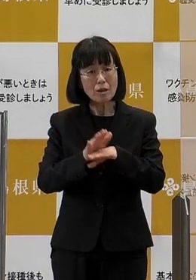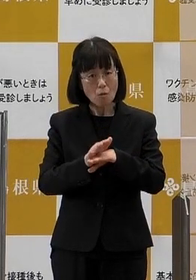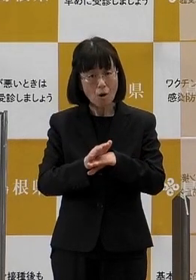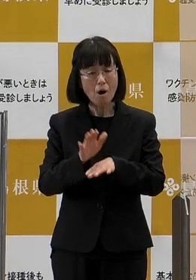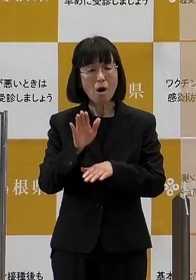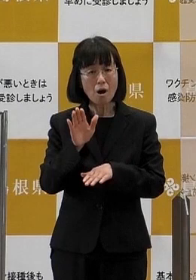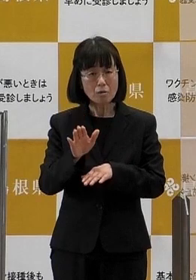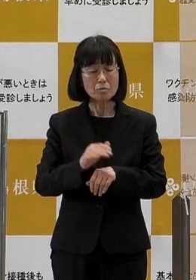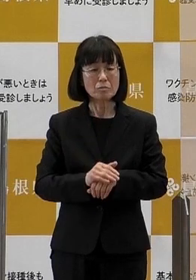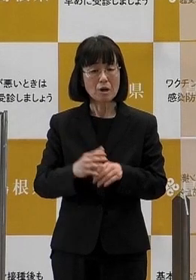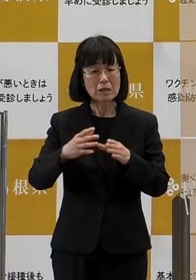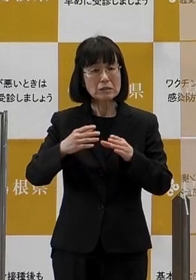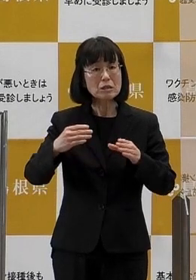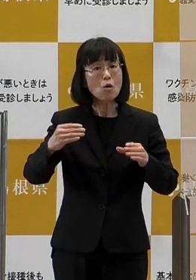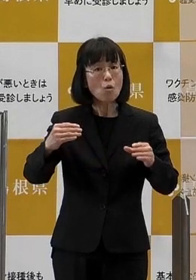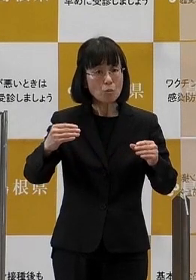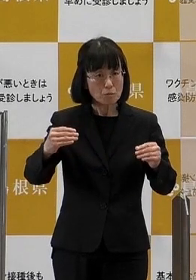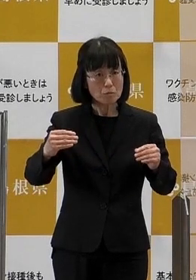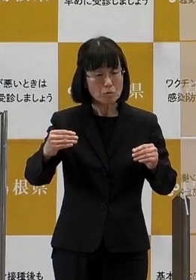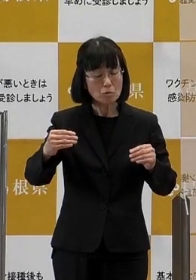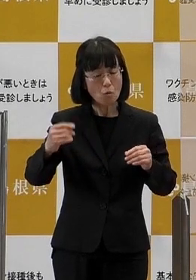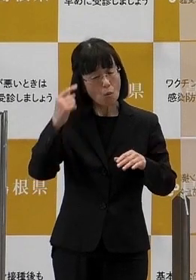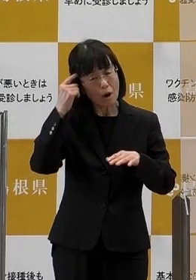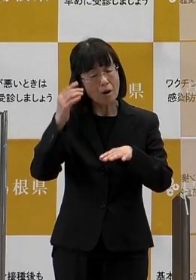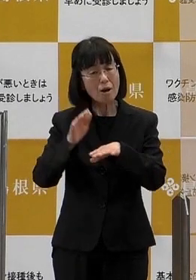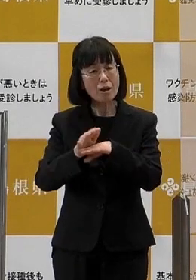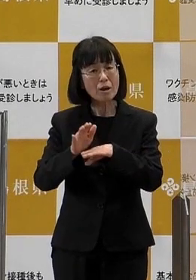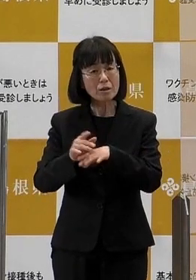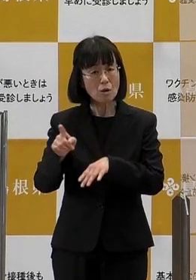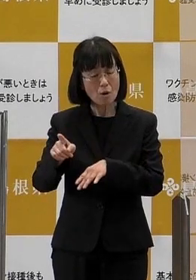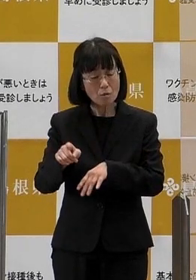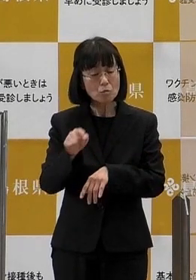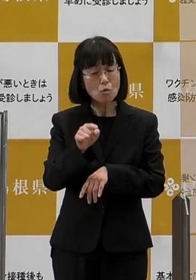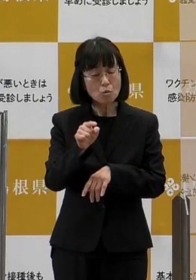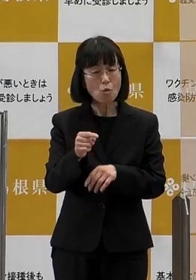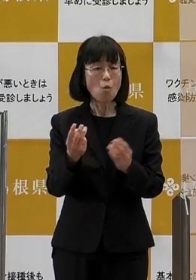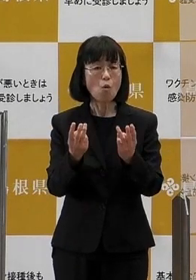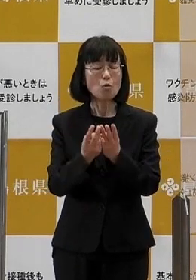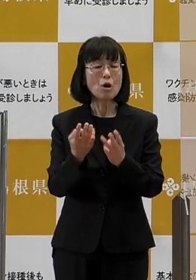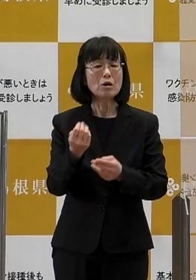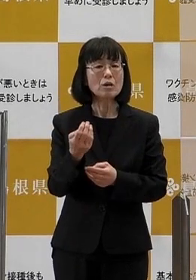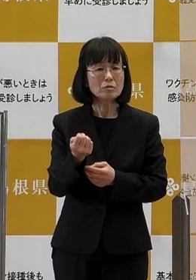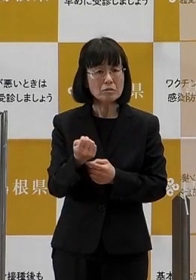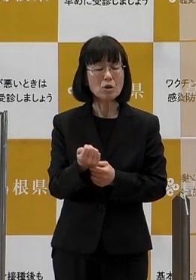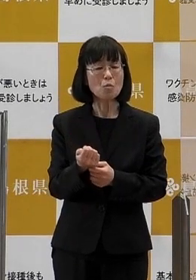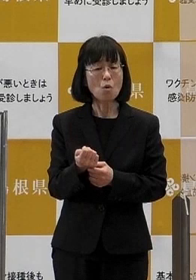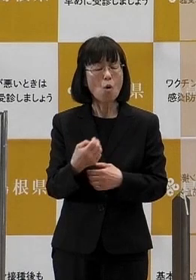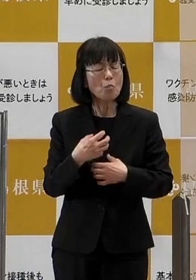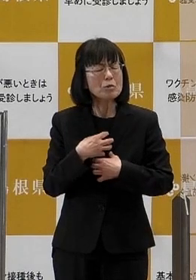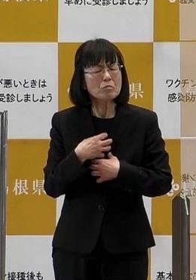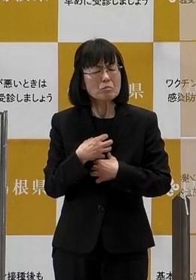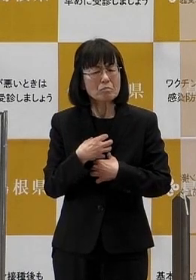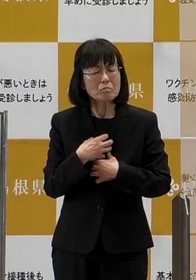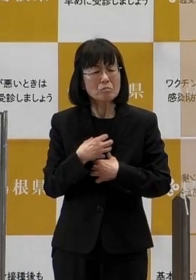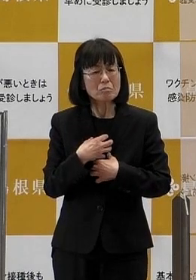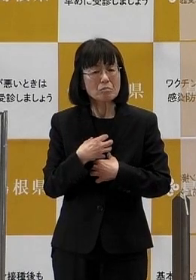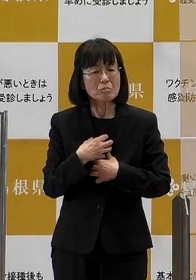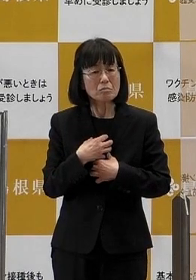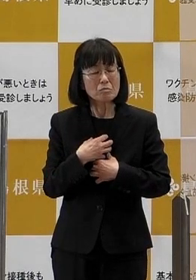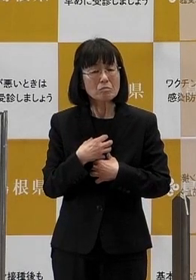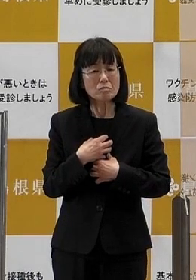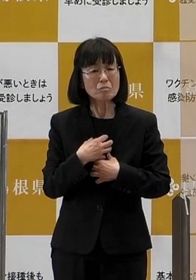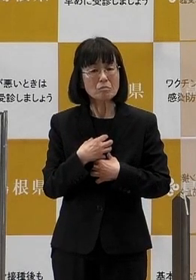日本全体のスタンダードはこんな数字で なんかビクビクしている方が、ま